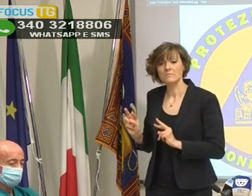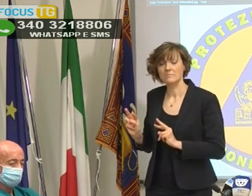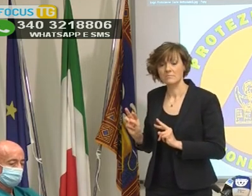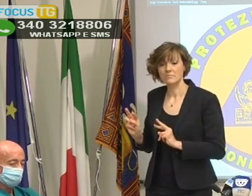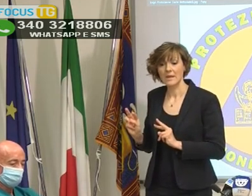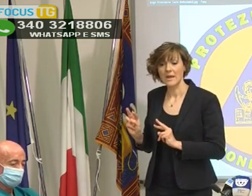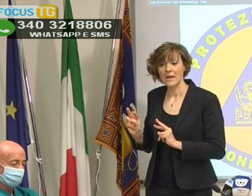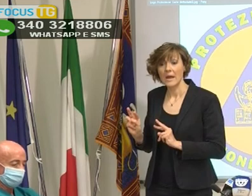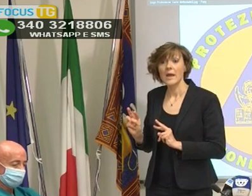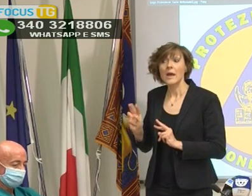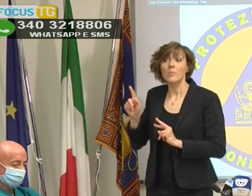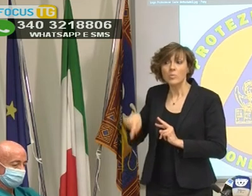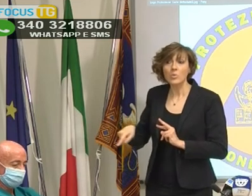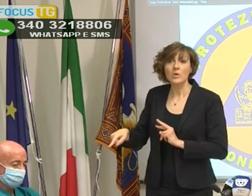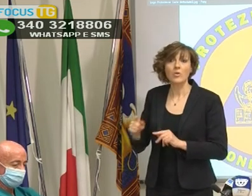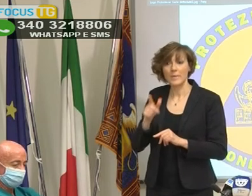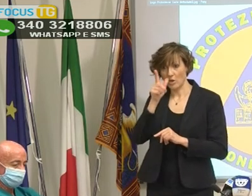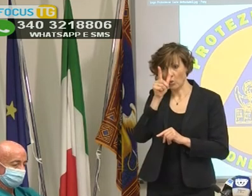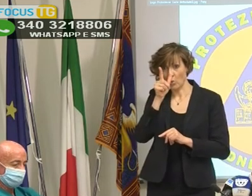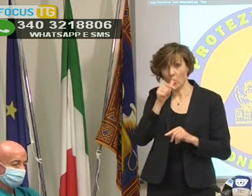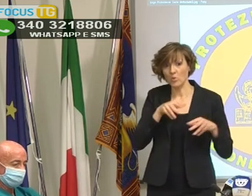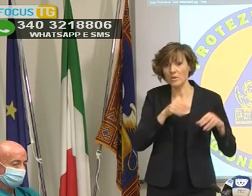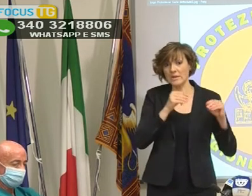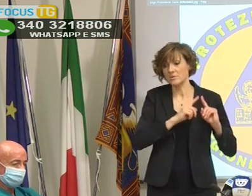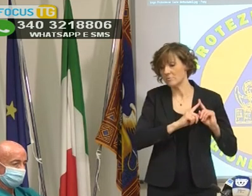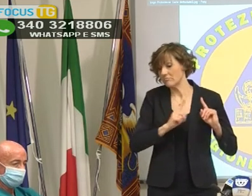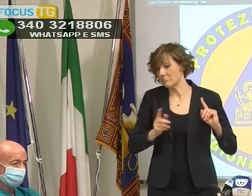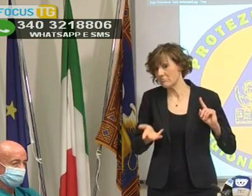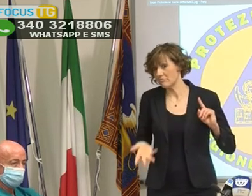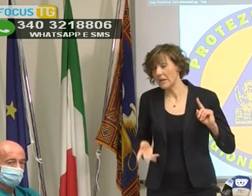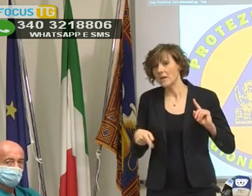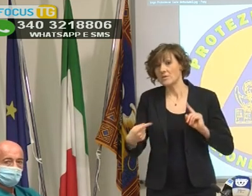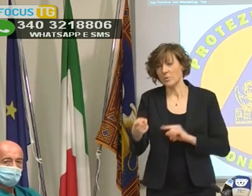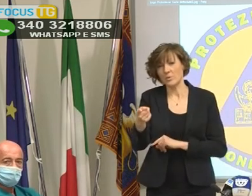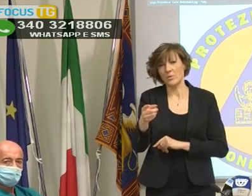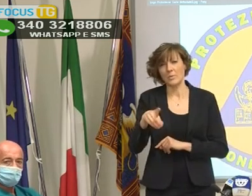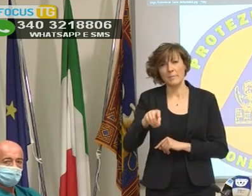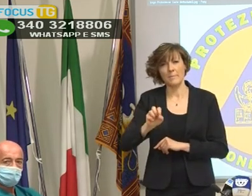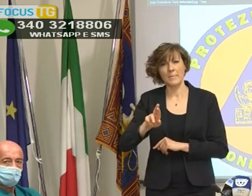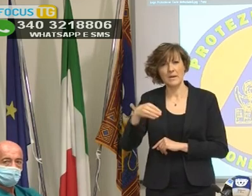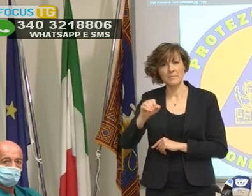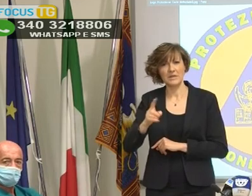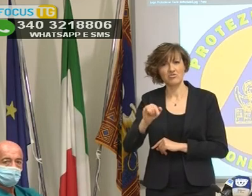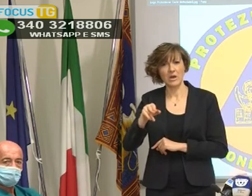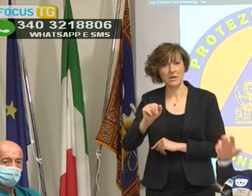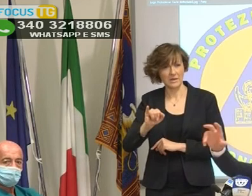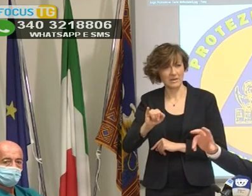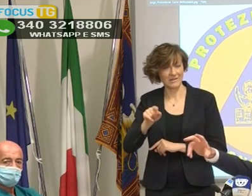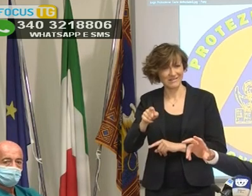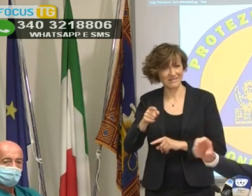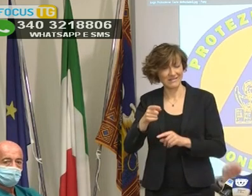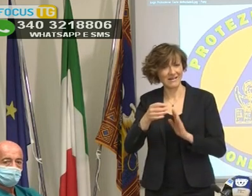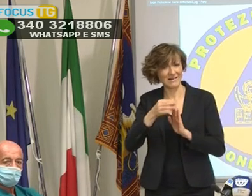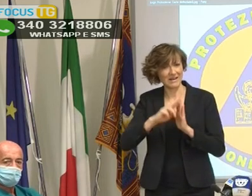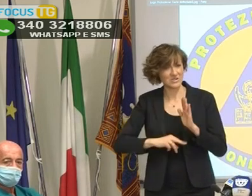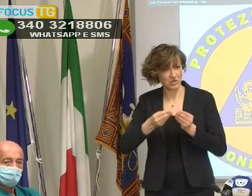È un po' la storia da inizio luglio, no? Poi Carlo Parmigiani vi darà una relazione, ma il